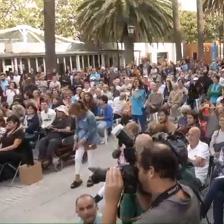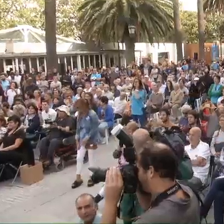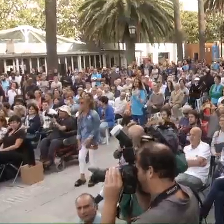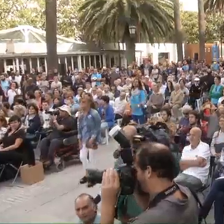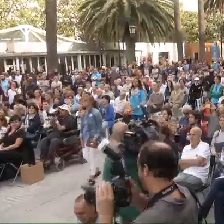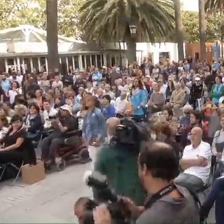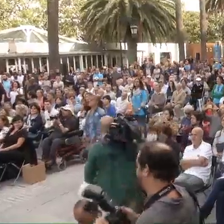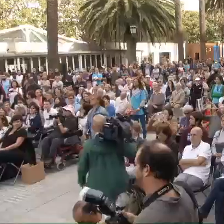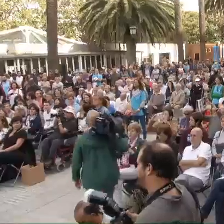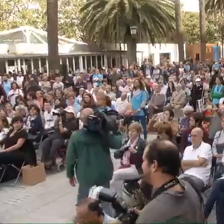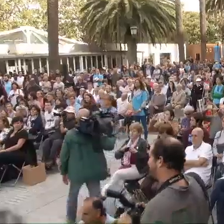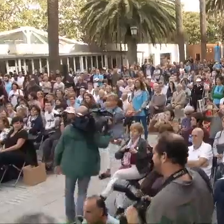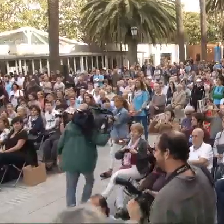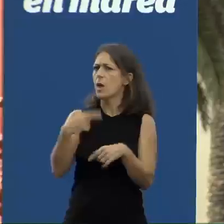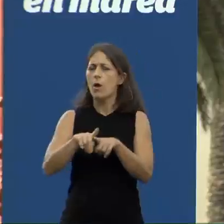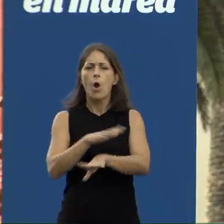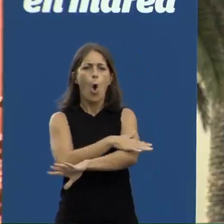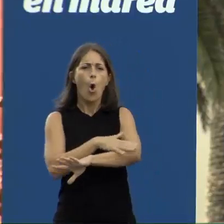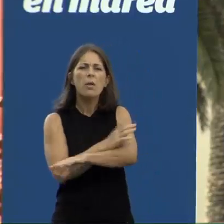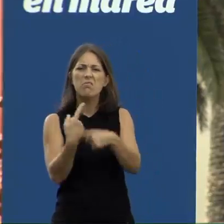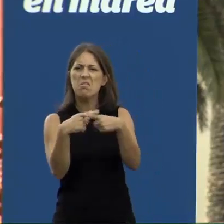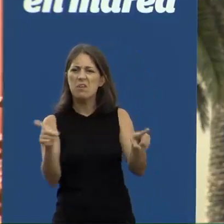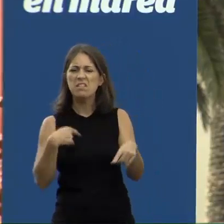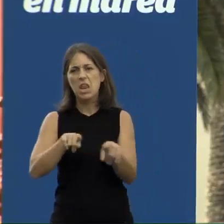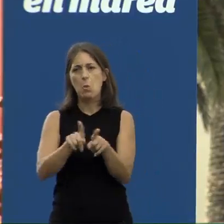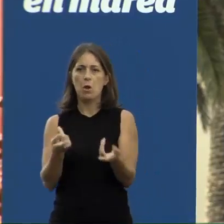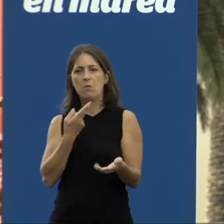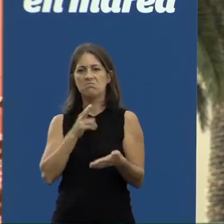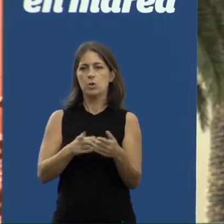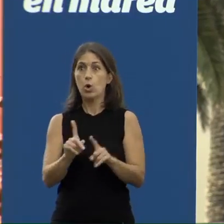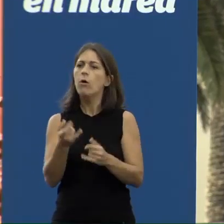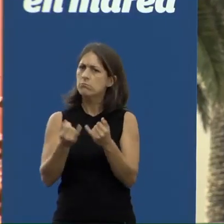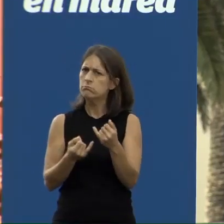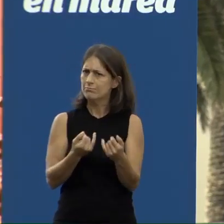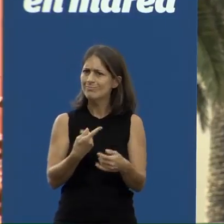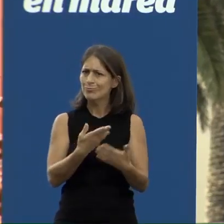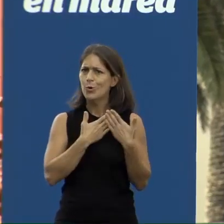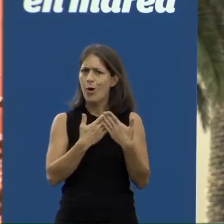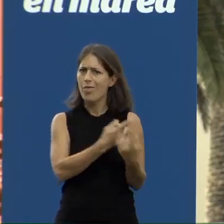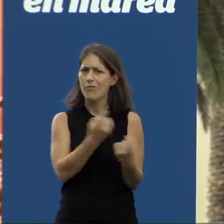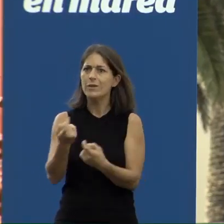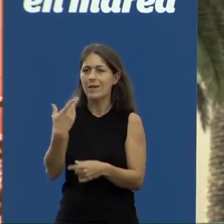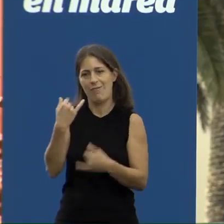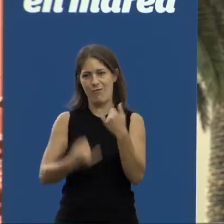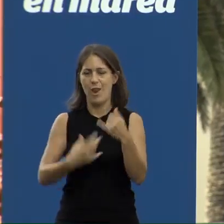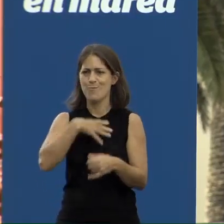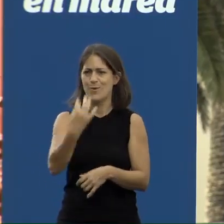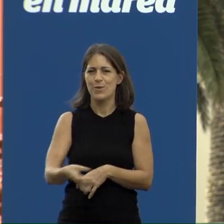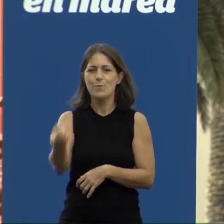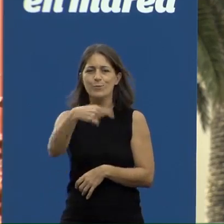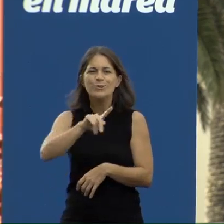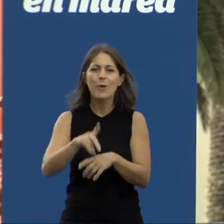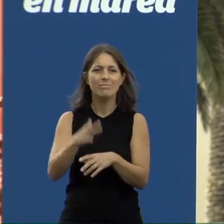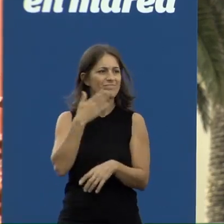que cando decíamos que se podía gobernar de outro xeito non era un cliché, facía falta vontade e era posible. Enchedesnos de orgullo e sodes